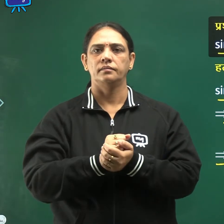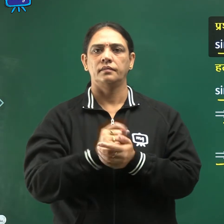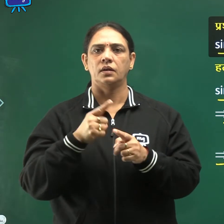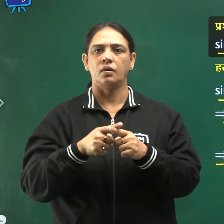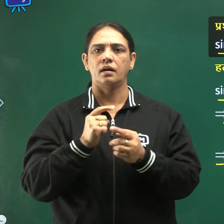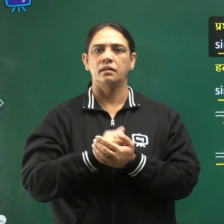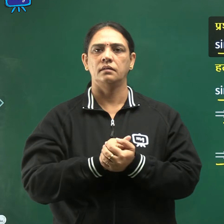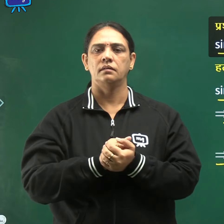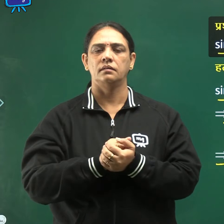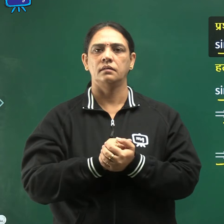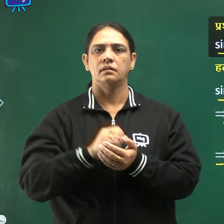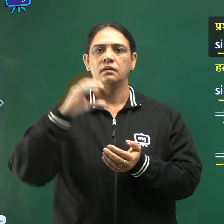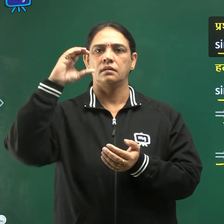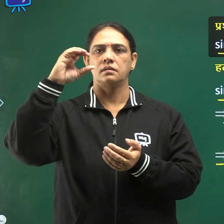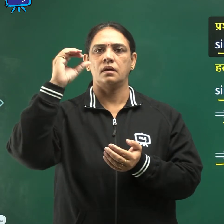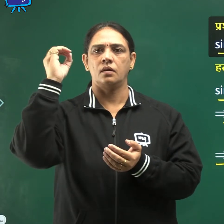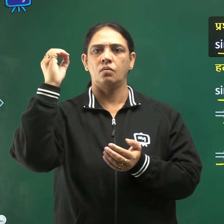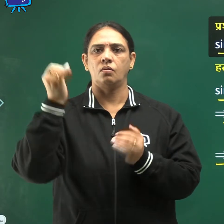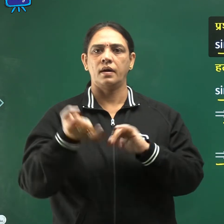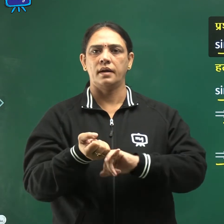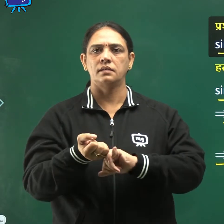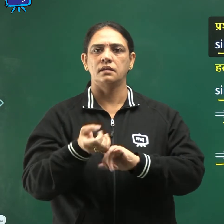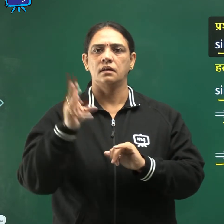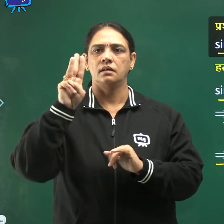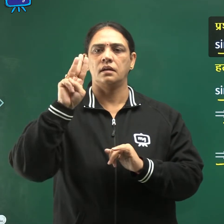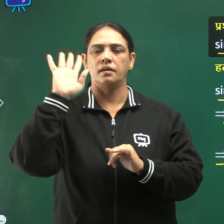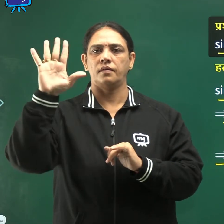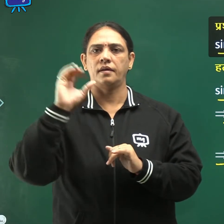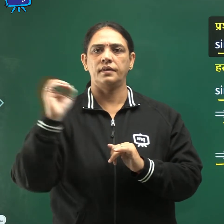गुणा कॉस 35 डिग्री